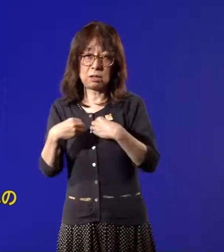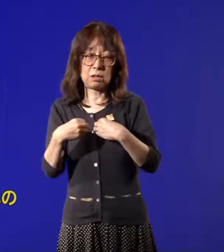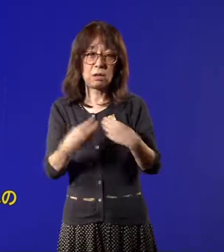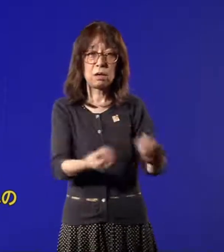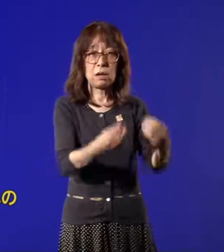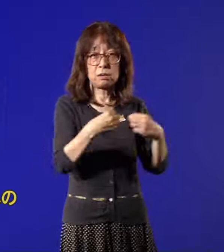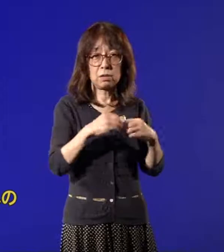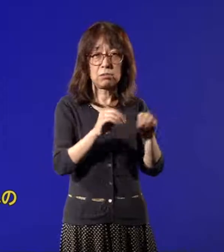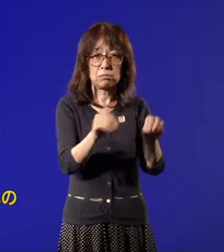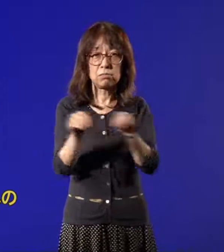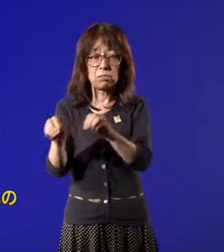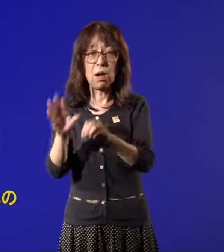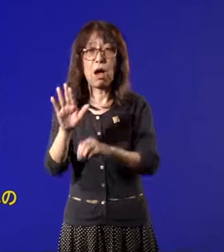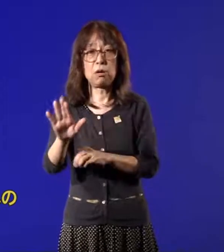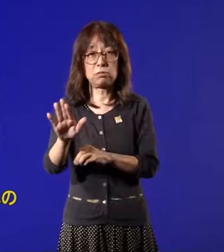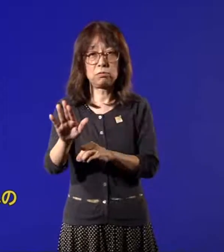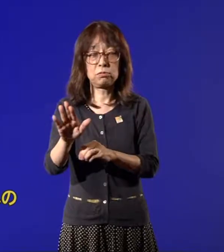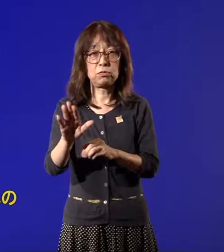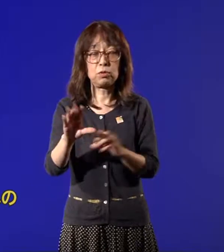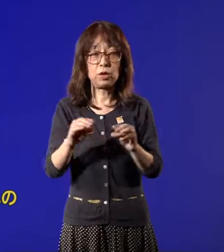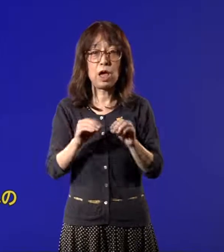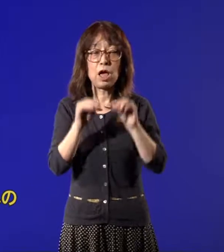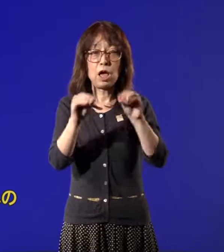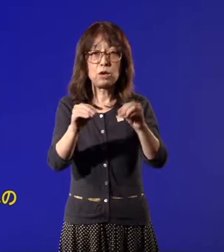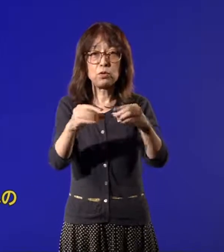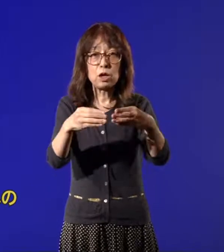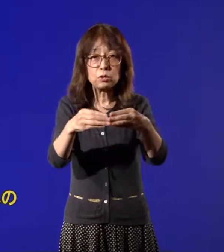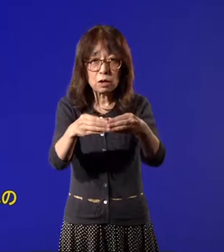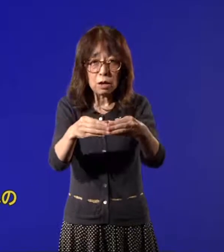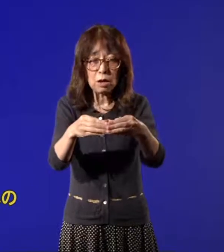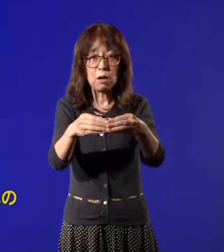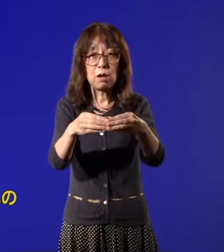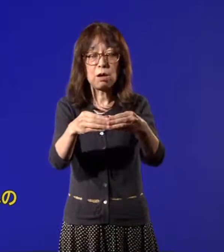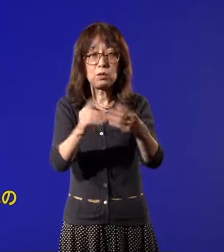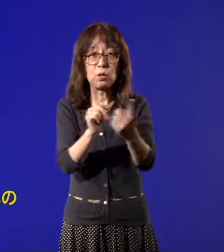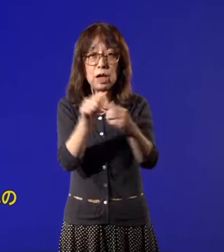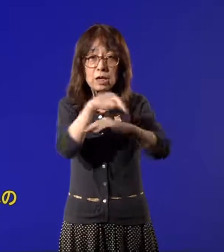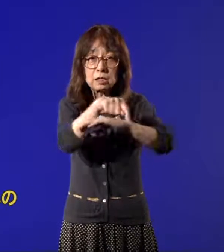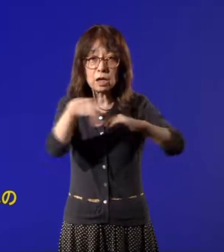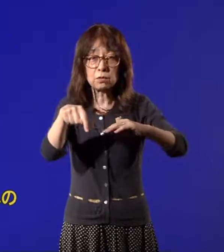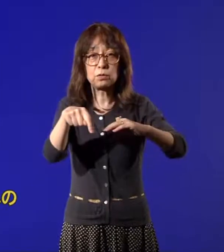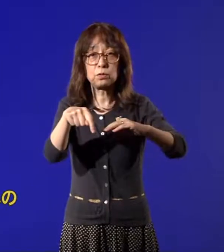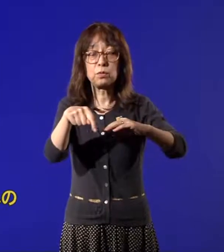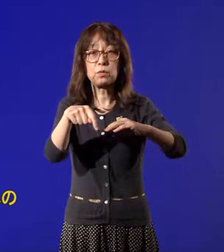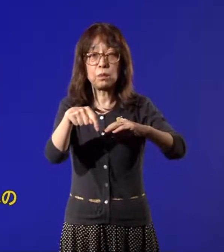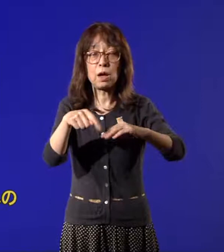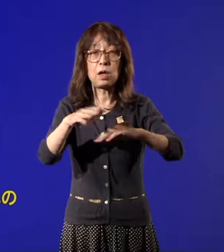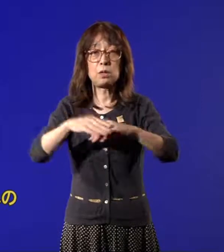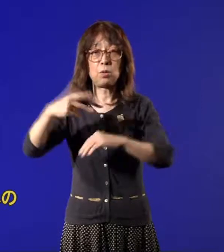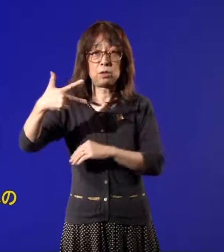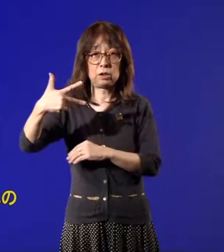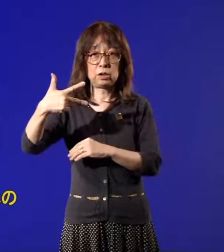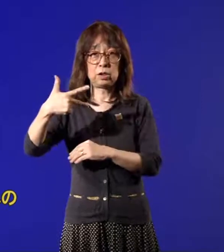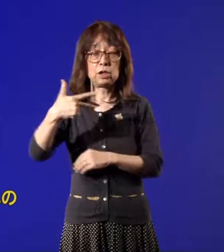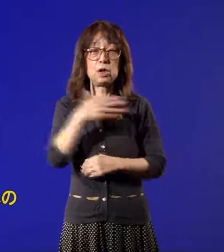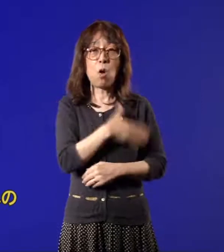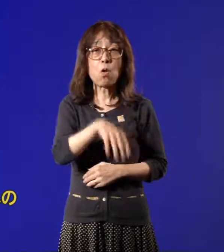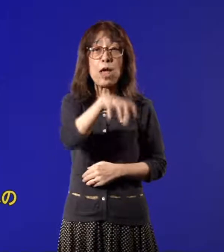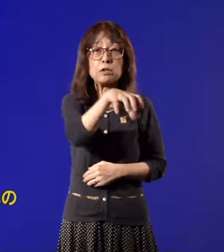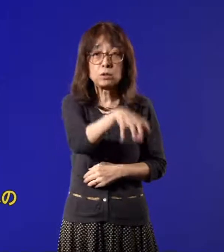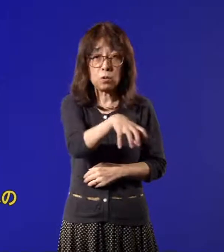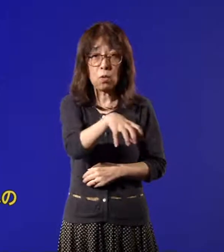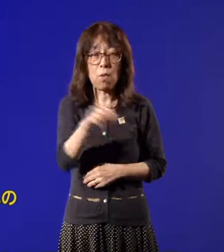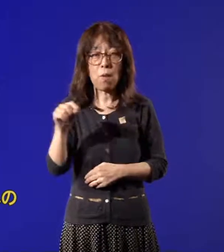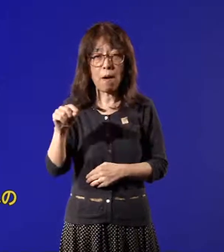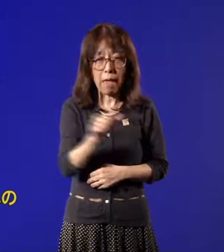スターの対策ということについて、これは市として保健所中心にですね、いち早く対